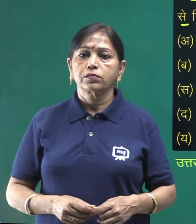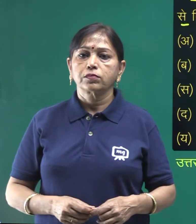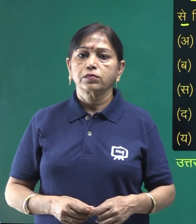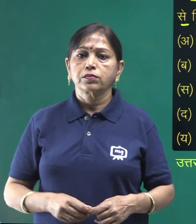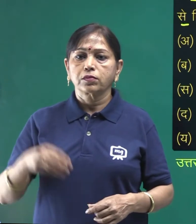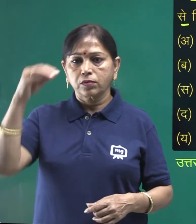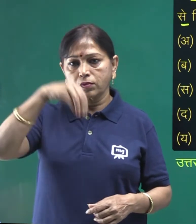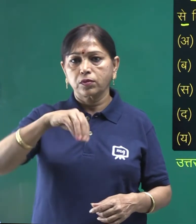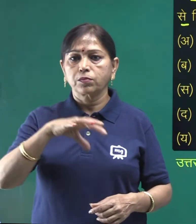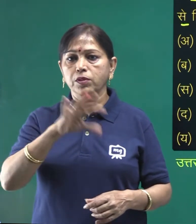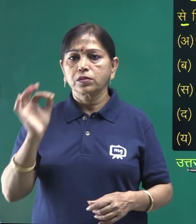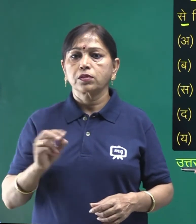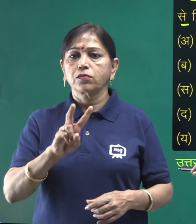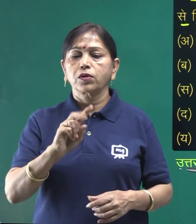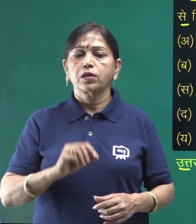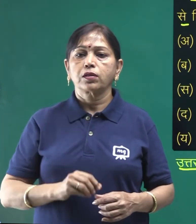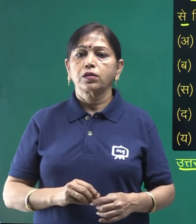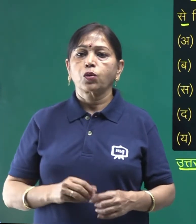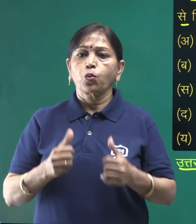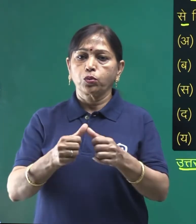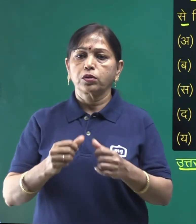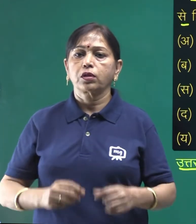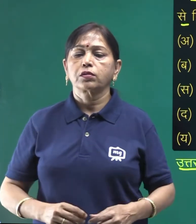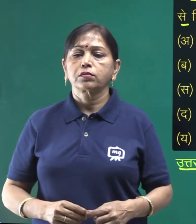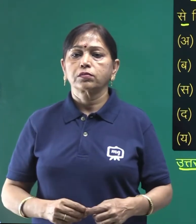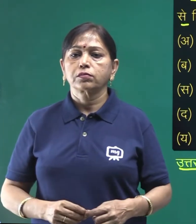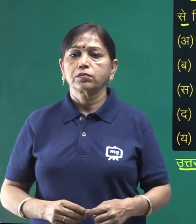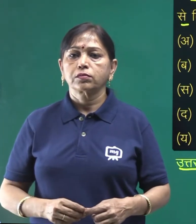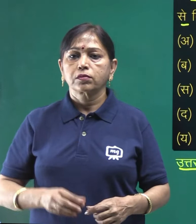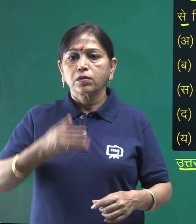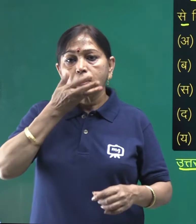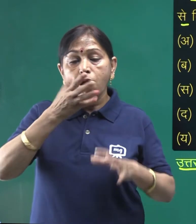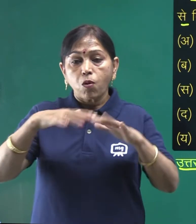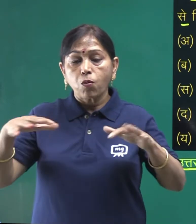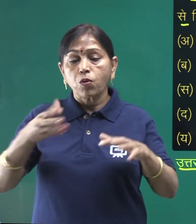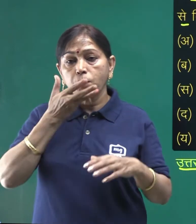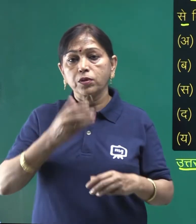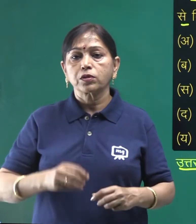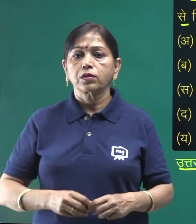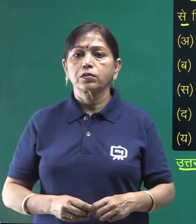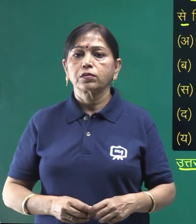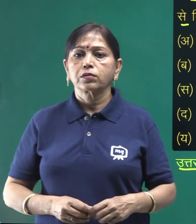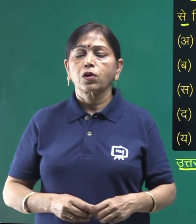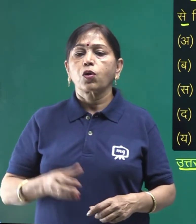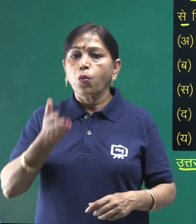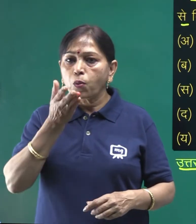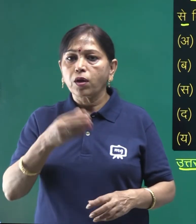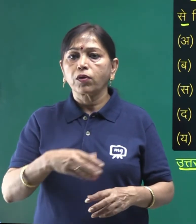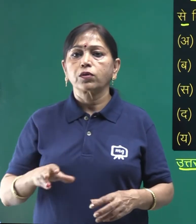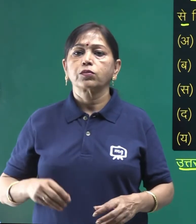इनमें से विलयन। उत्तर, समुद्री जल और वायु।